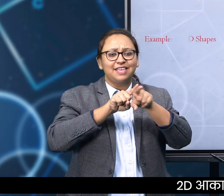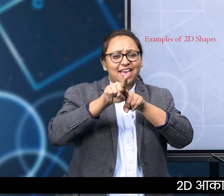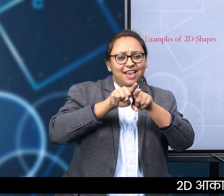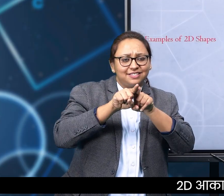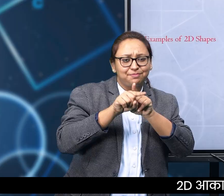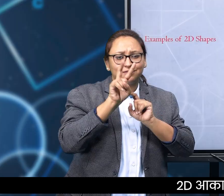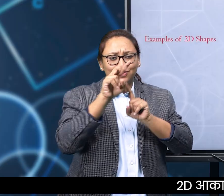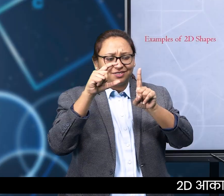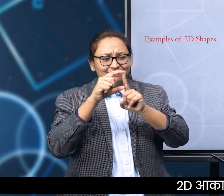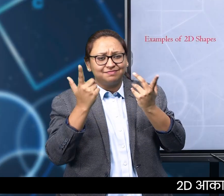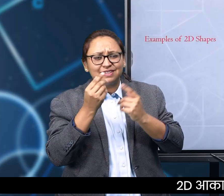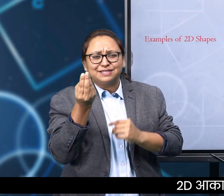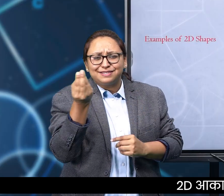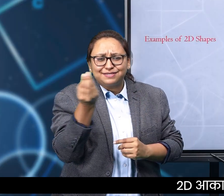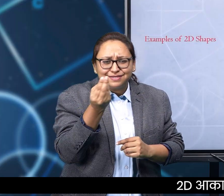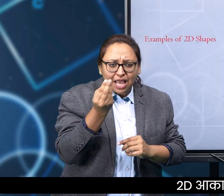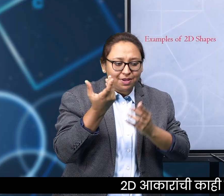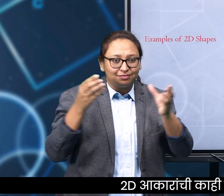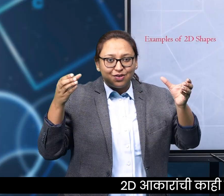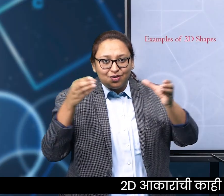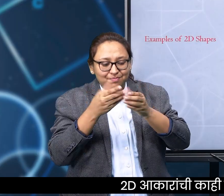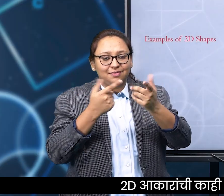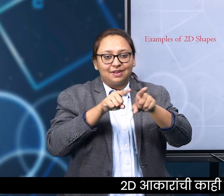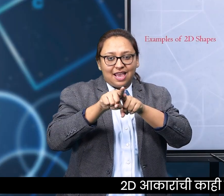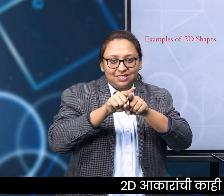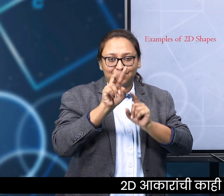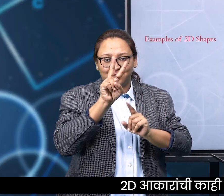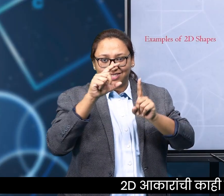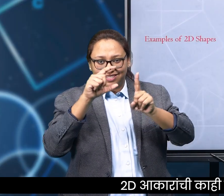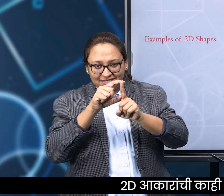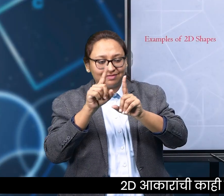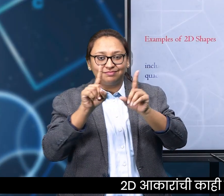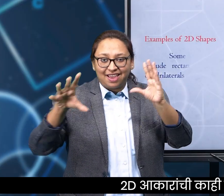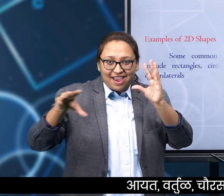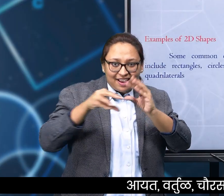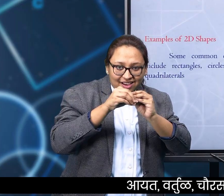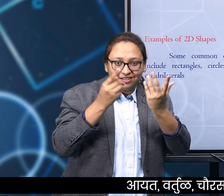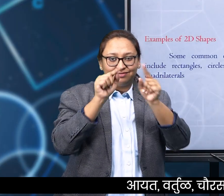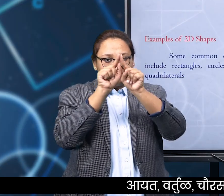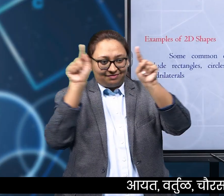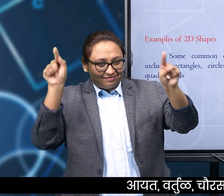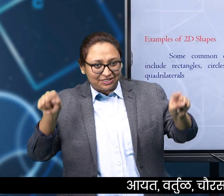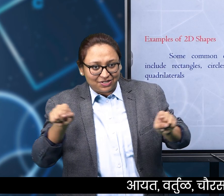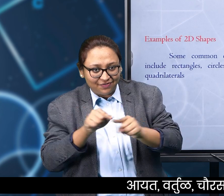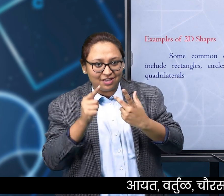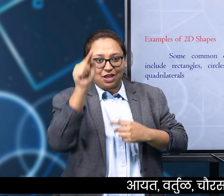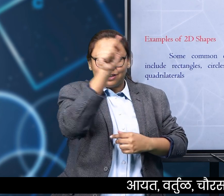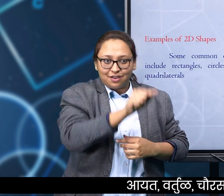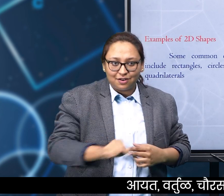2D आकारांची उदाहरणे. 2D आकारांची काही सामान्य उदाहरणे म्हणजे आयत, वर्तुळ, चौरस,